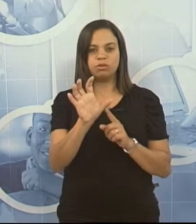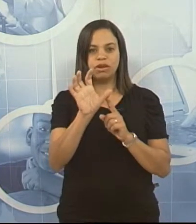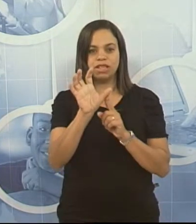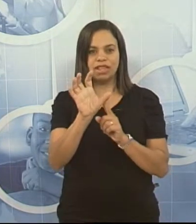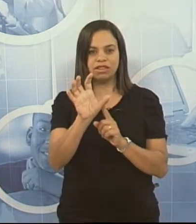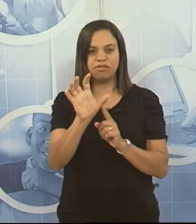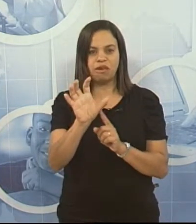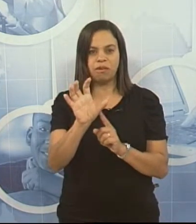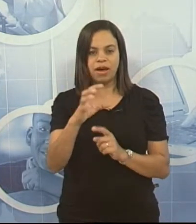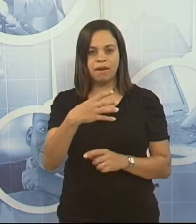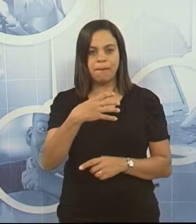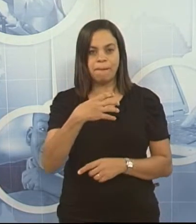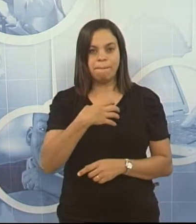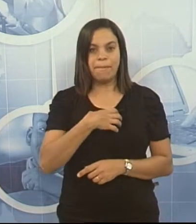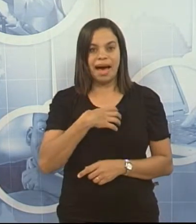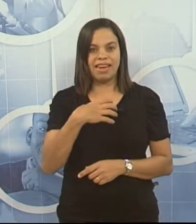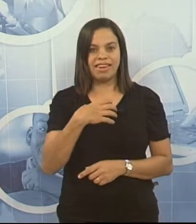mãos é dessa forma. Bahia.